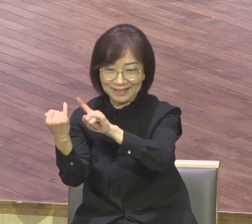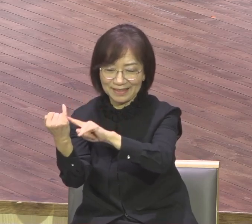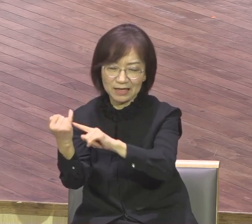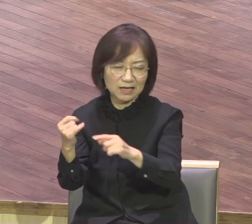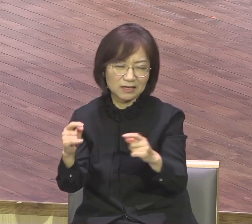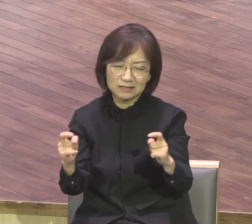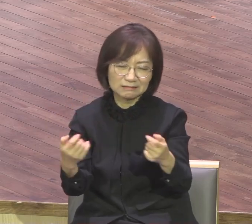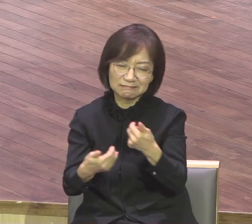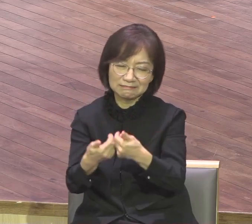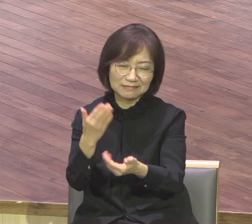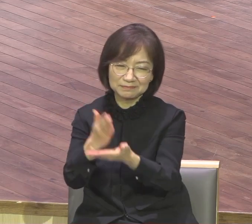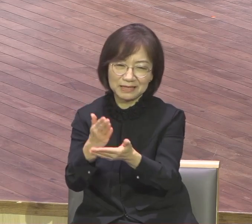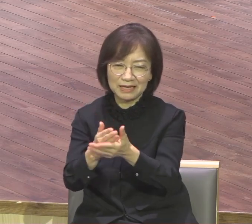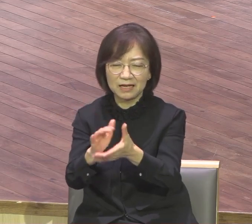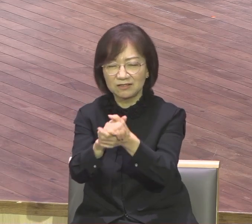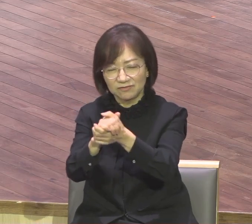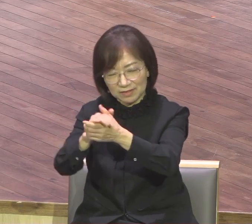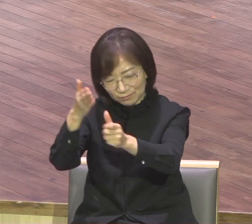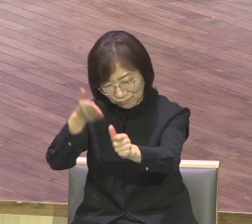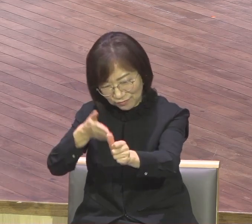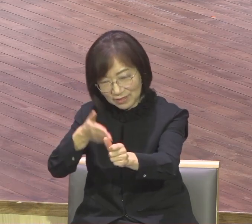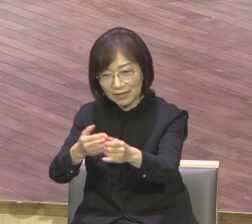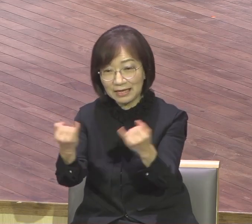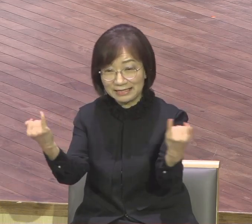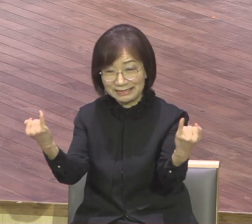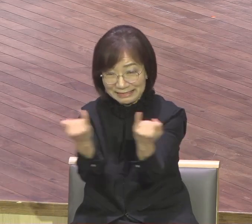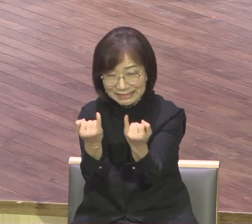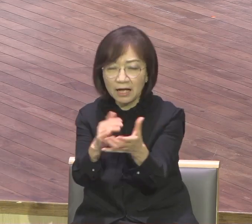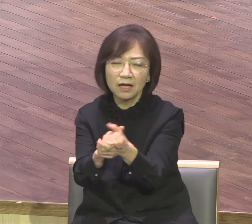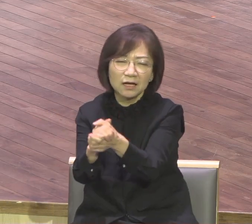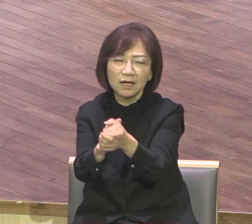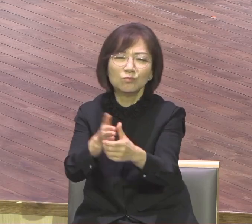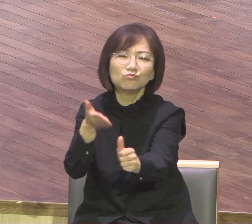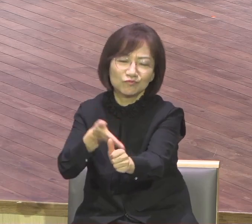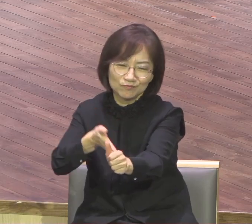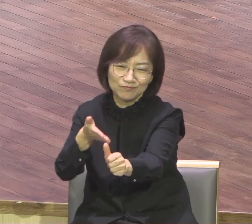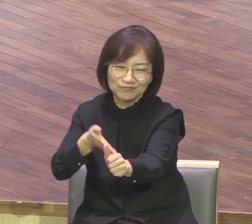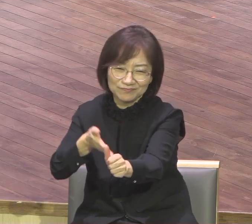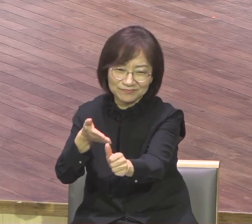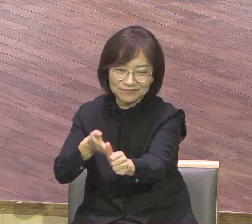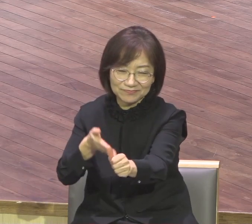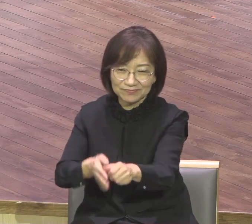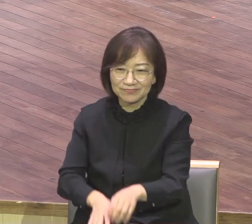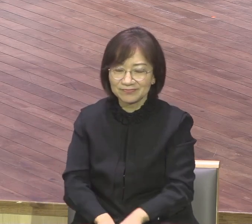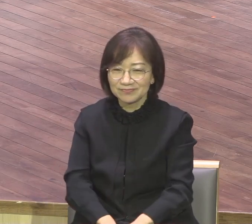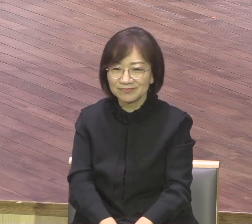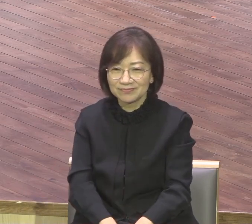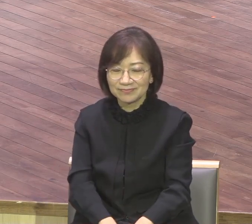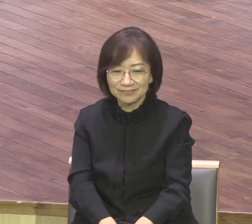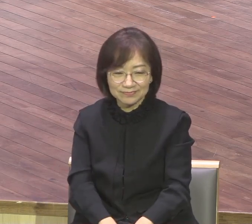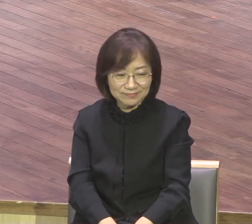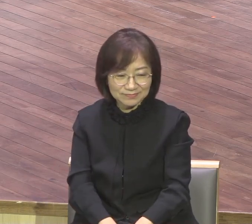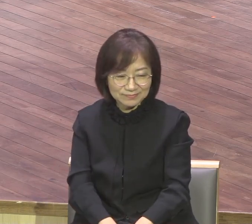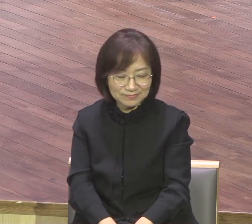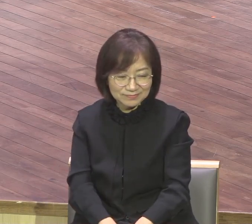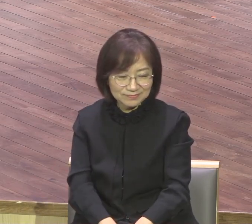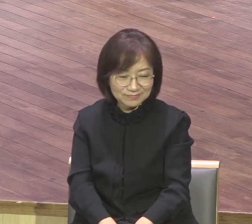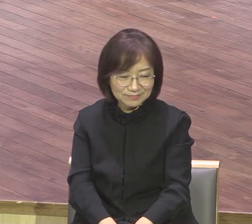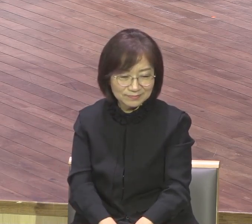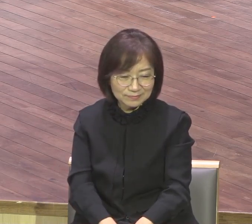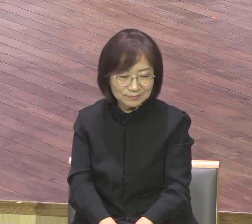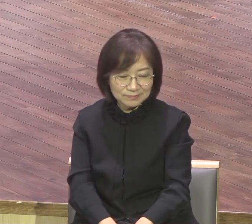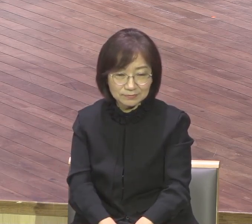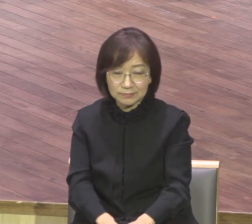Pablo está diciendo a otro obrero de la iglesia Filipo que vaya y tenga reconciliación. Evodia y Sintique. 중요한